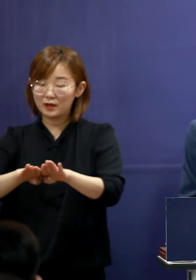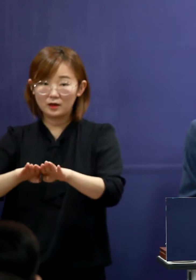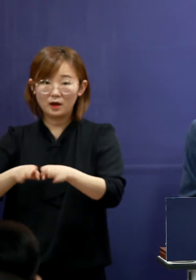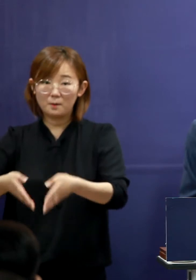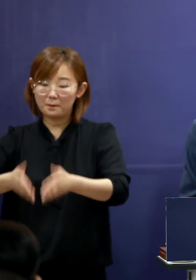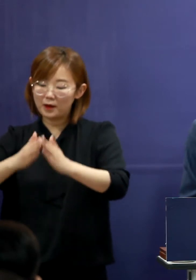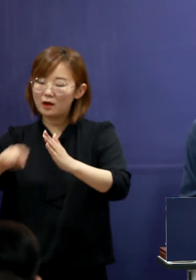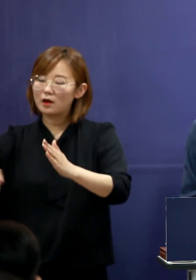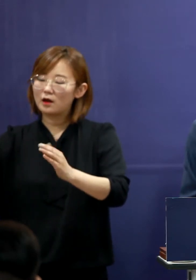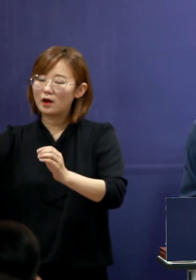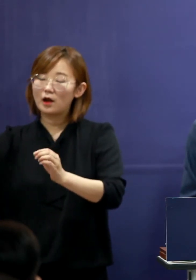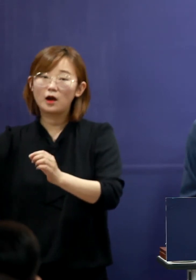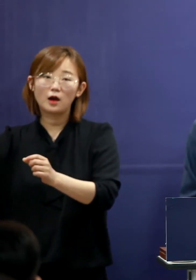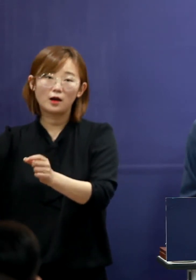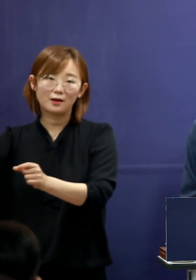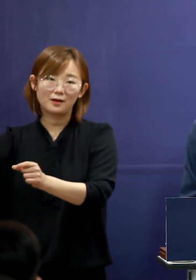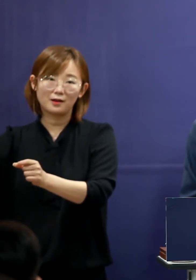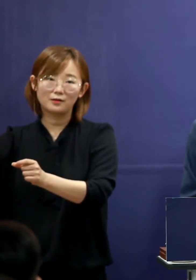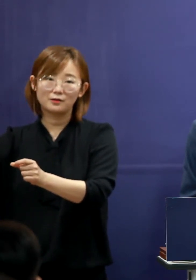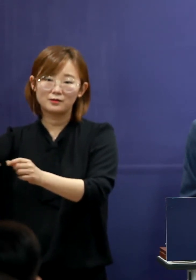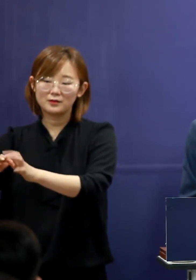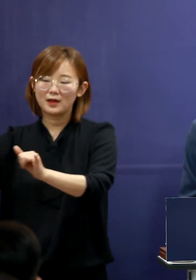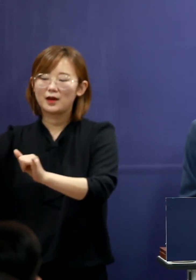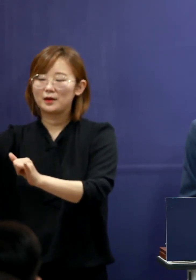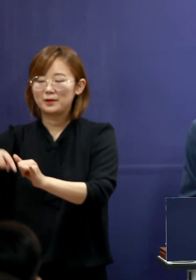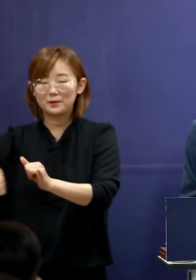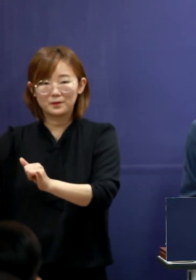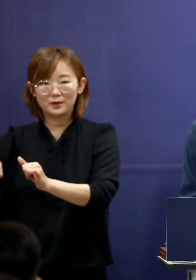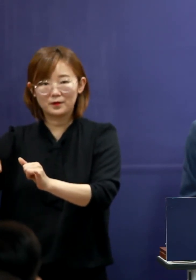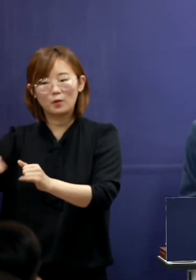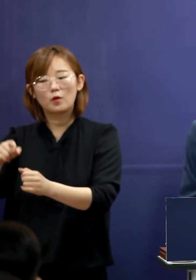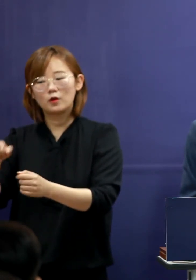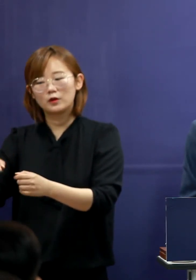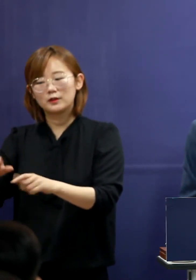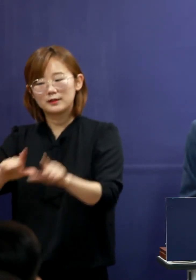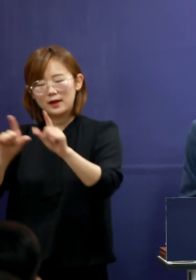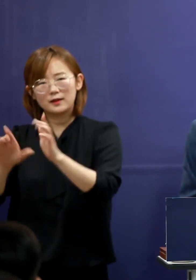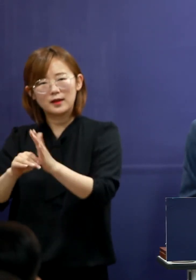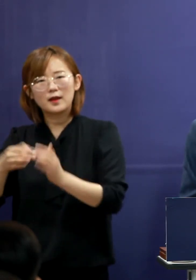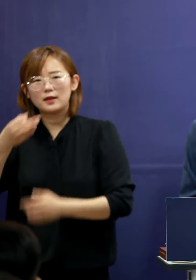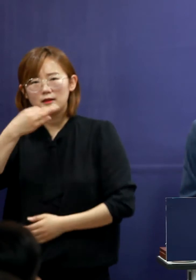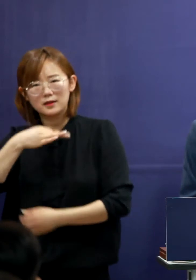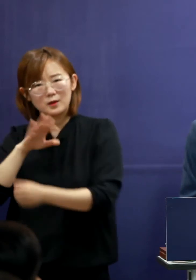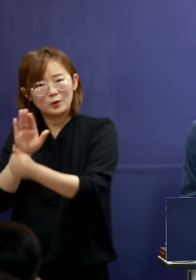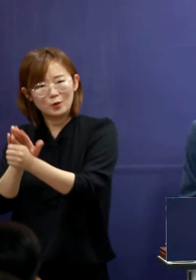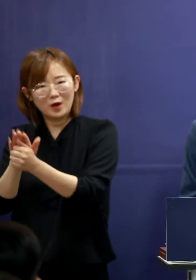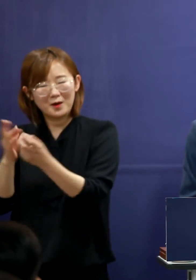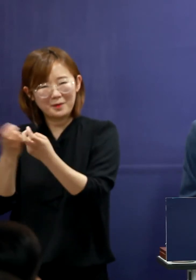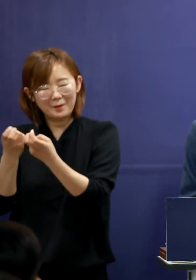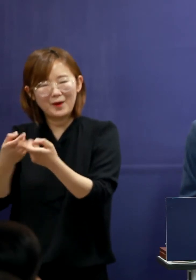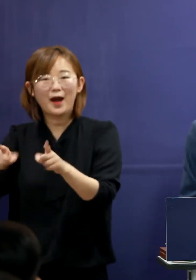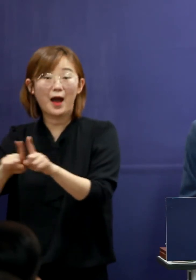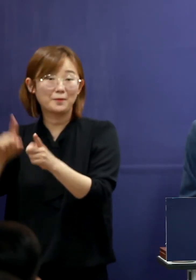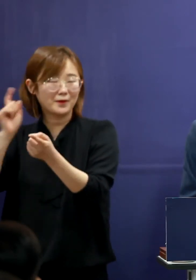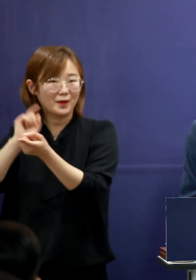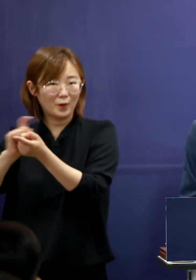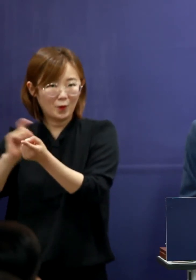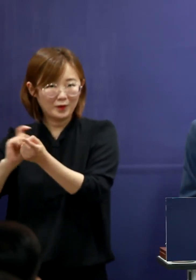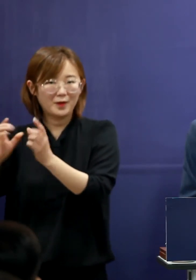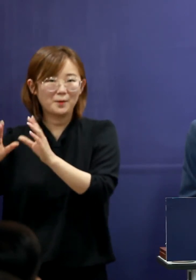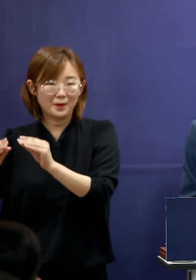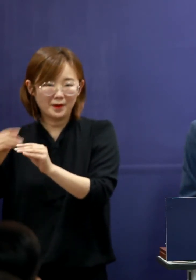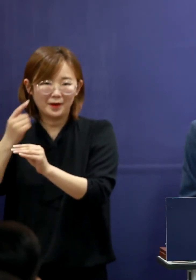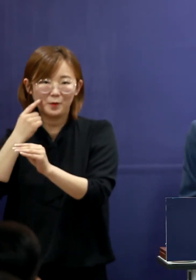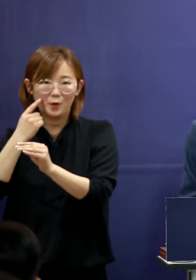지역 사회에 도움이 되는 일정한 좀 지원책도 함께 강구해서